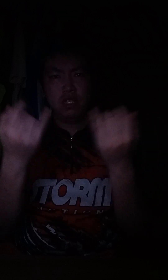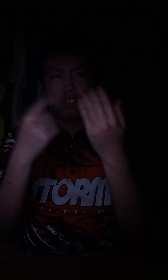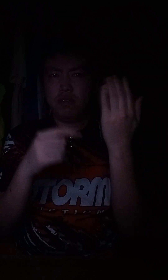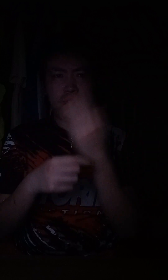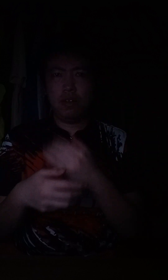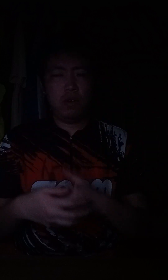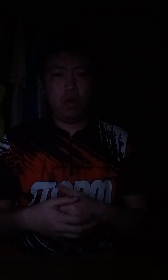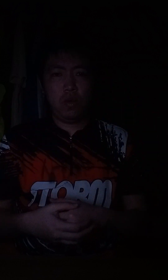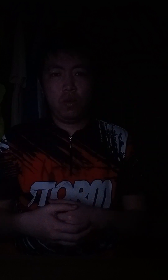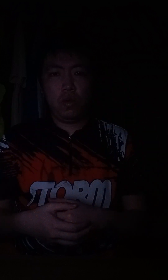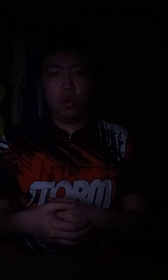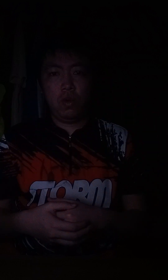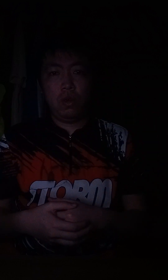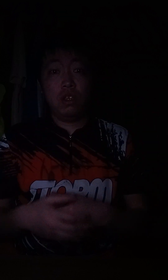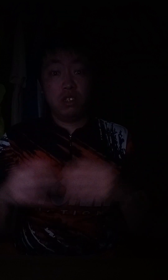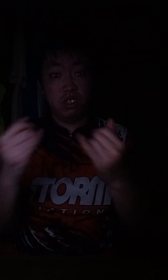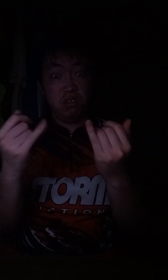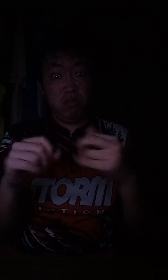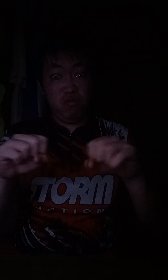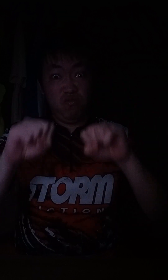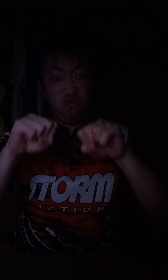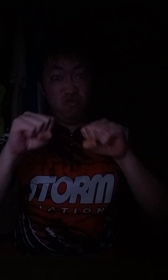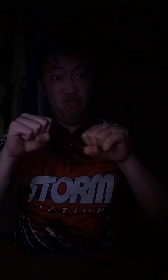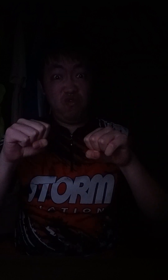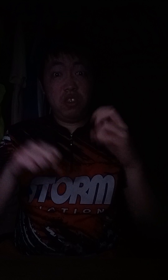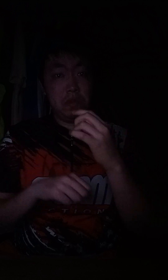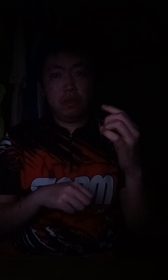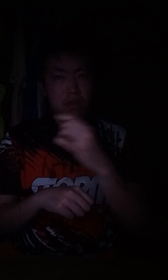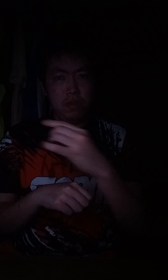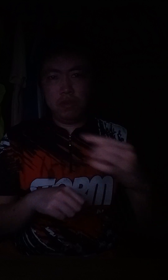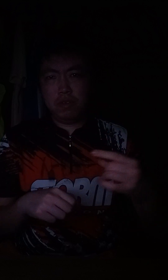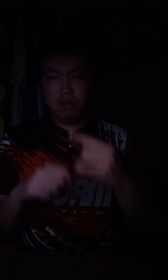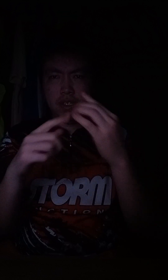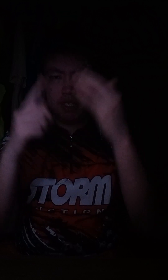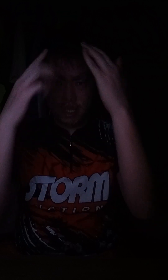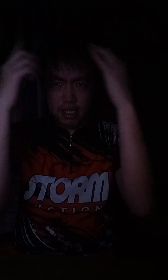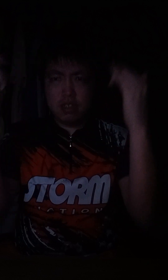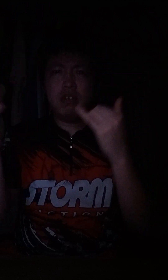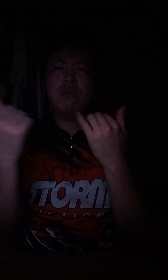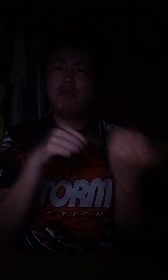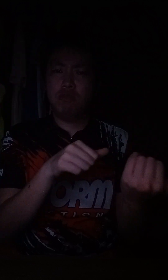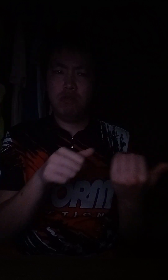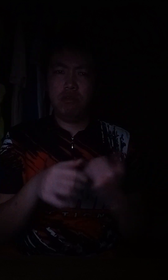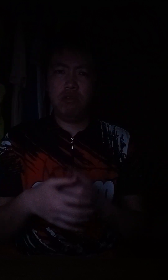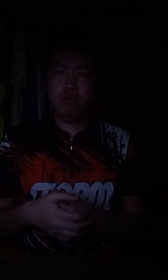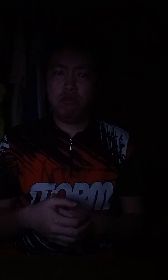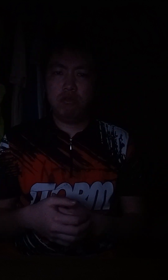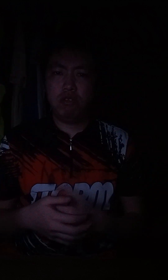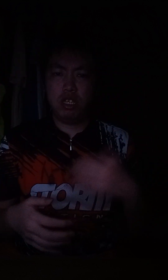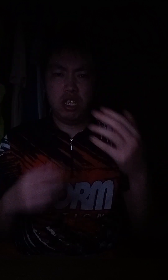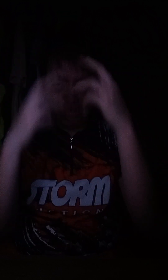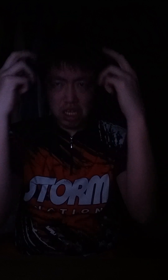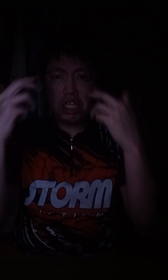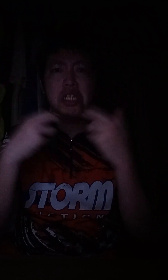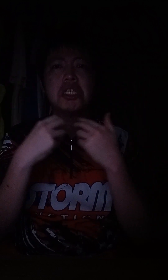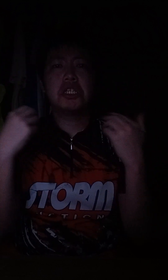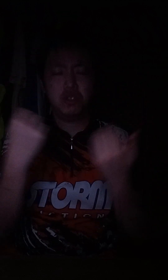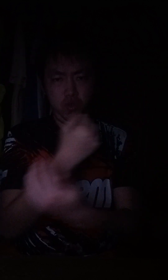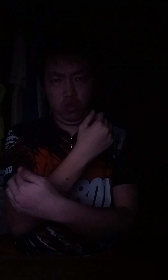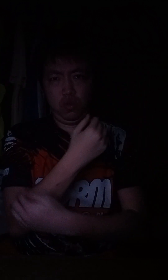않았습니다. 60대 오토바이 배달원은 병원으로 옮겼지만 숨졌습니다. 헬멧과 다른 보호장구는 아무 도움이